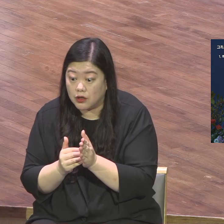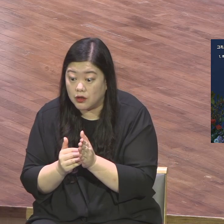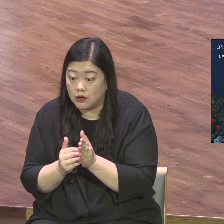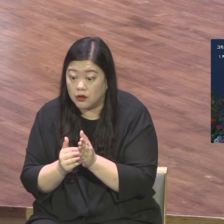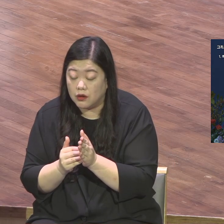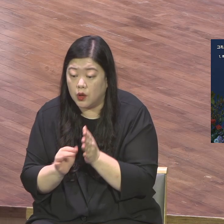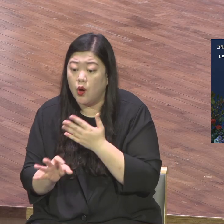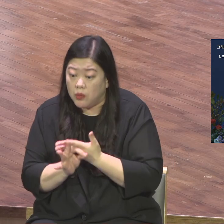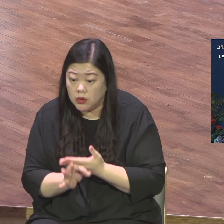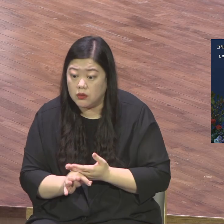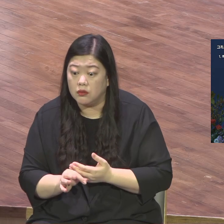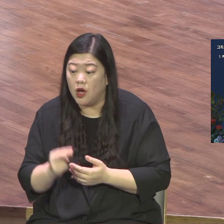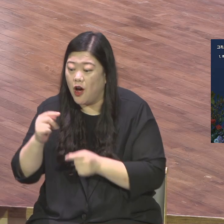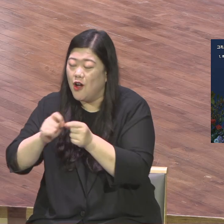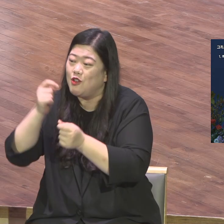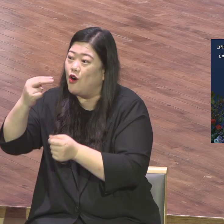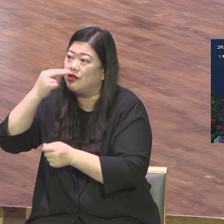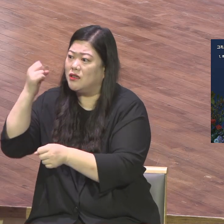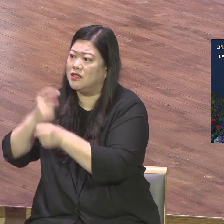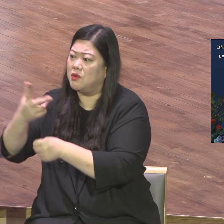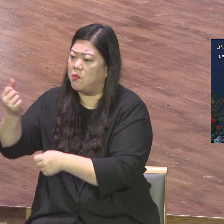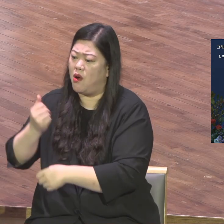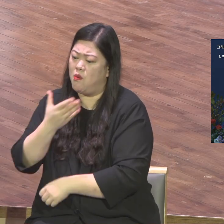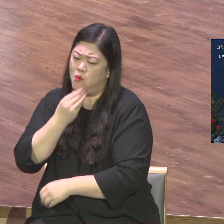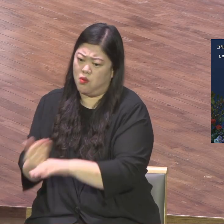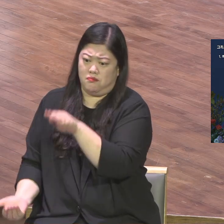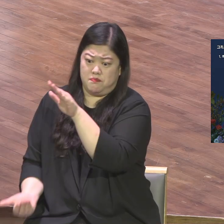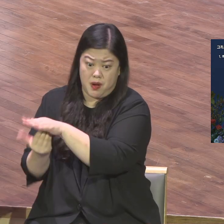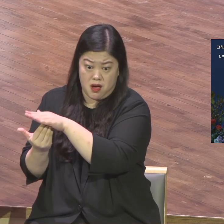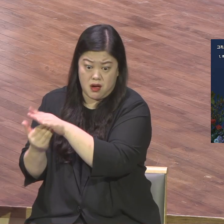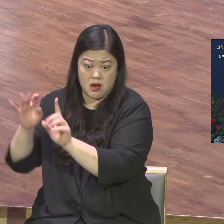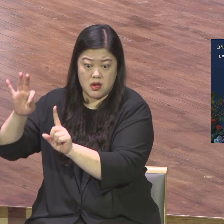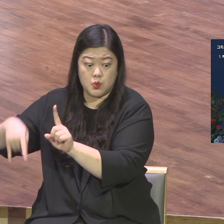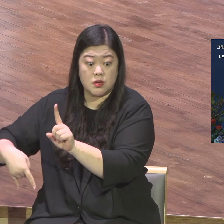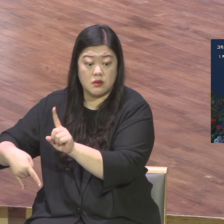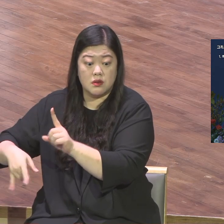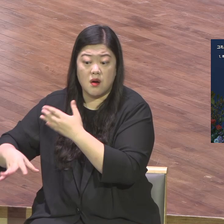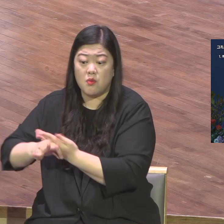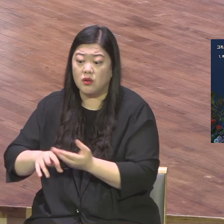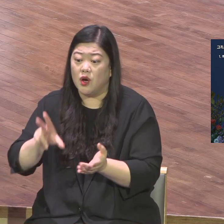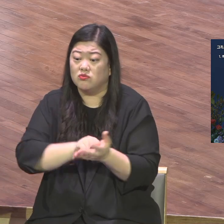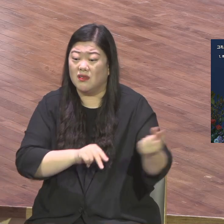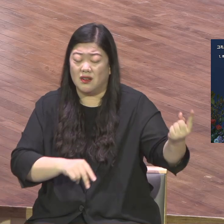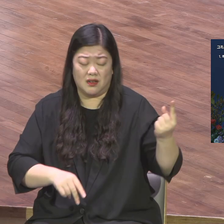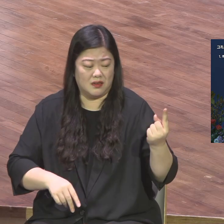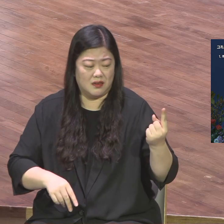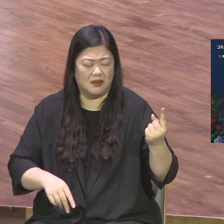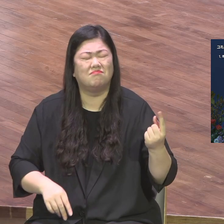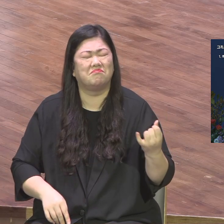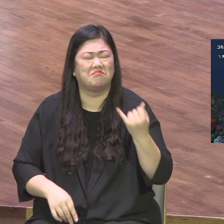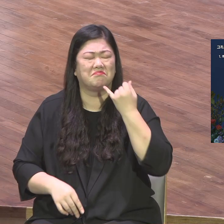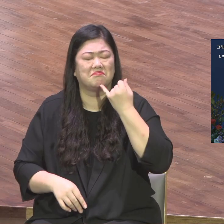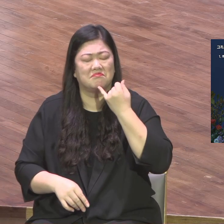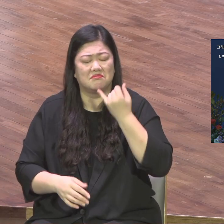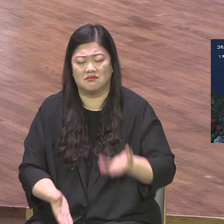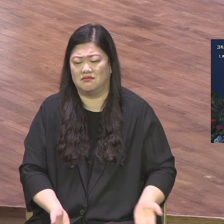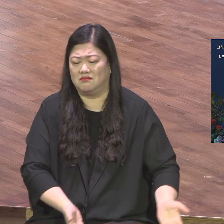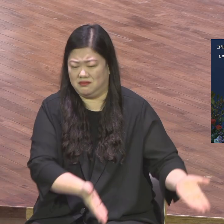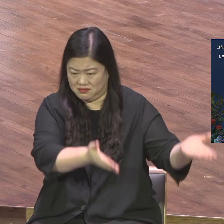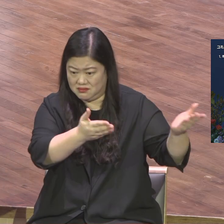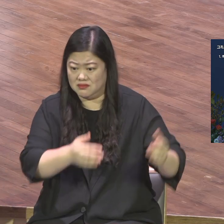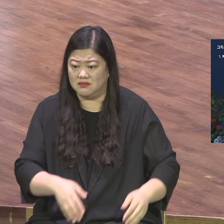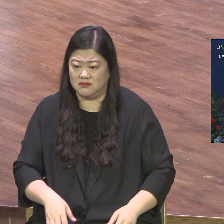영생 있는데 내가 영원한 생명 있는데 이게 여러분 세상 이길 수 있는 힘의 기초가 되기 바랍니다. 이거 딱 되셔야